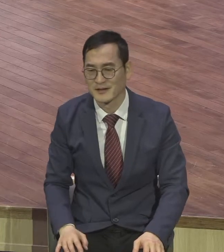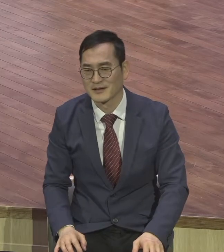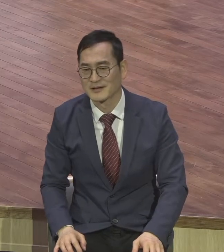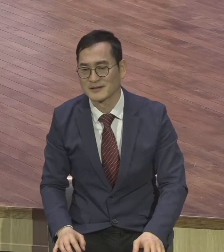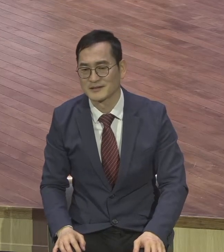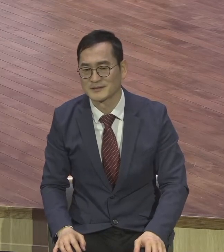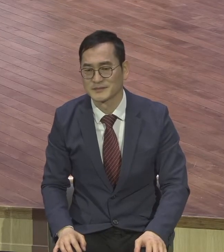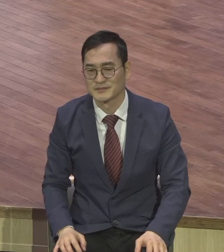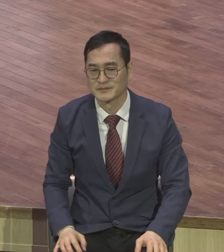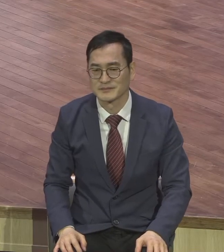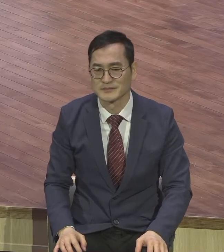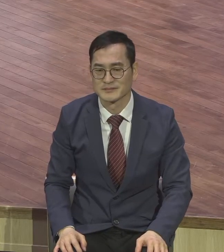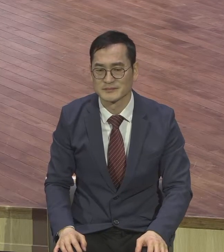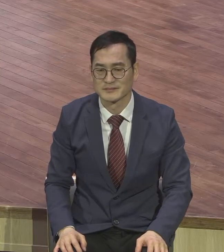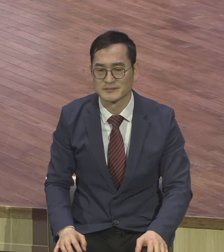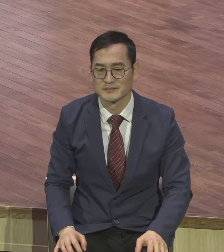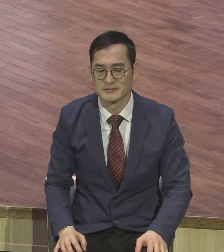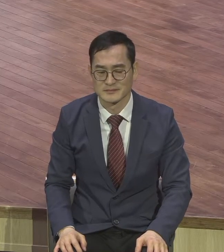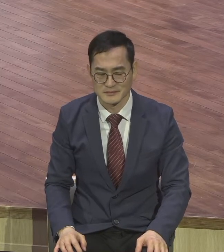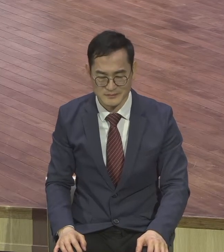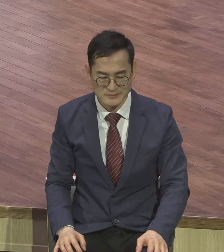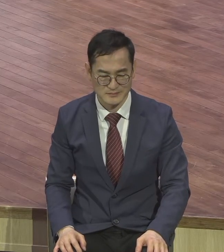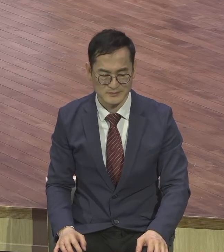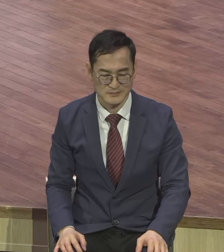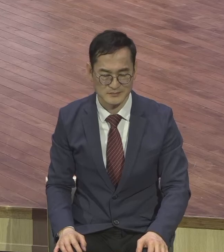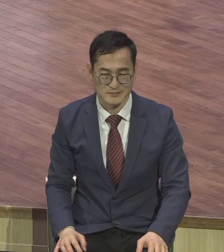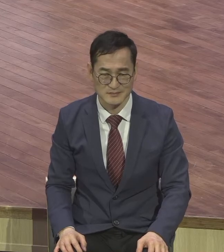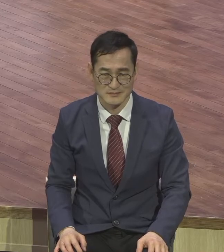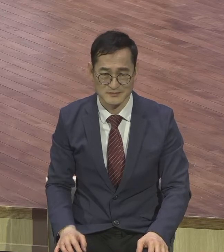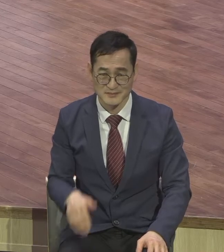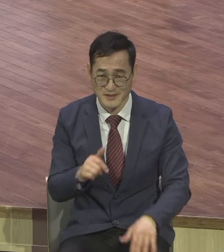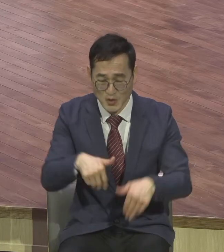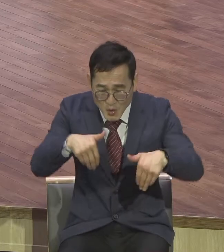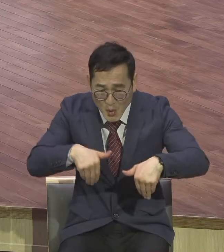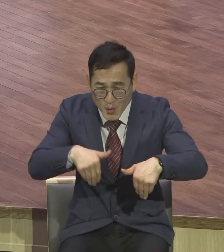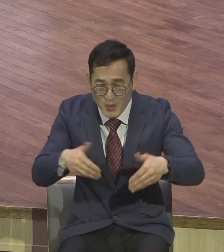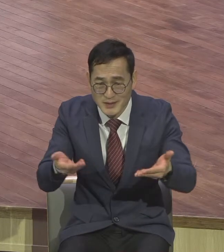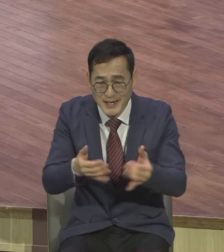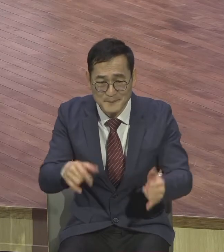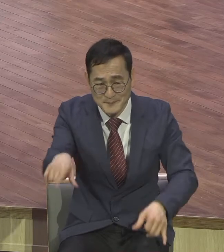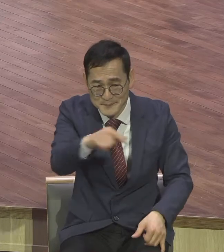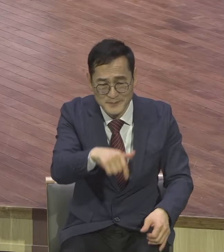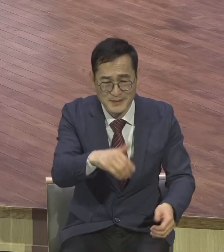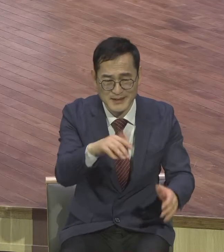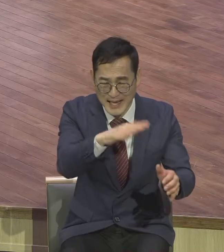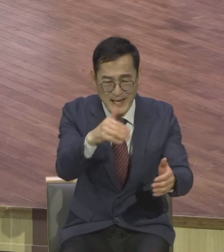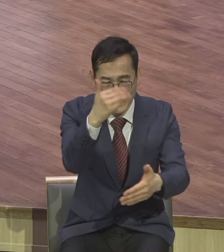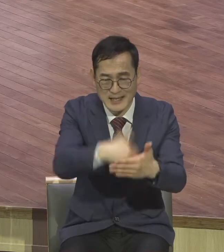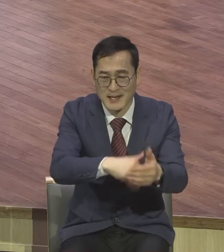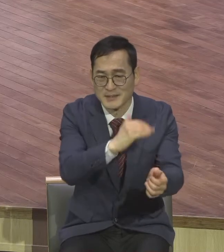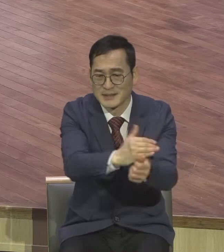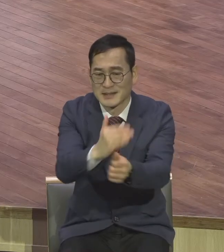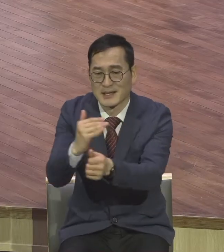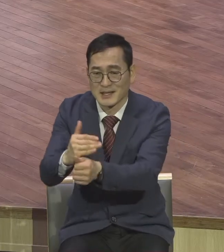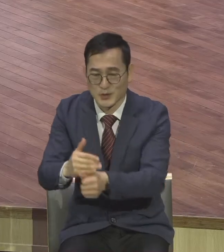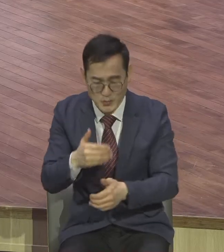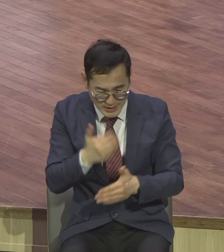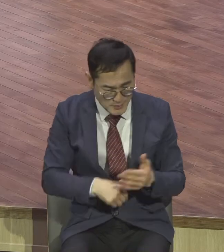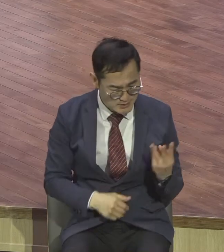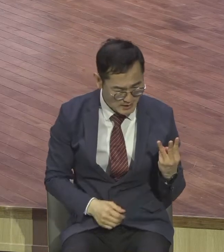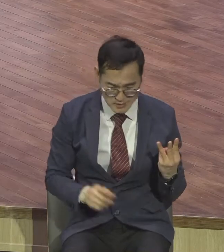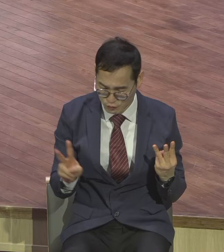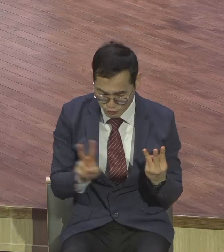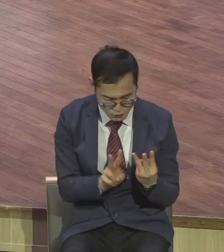월급 받아 먹는 사꾼들이야 야 이거 아니야 다 치워 치우고 이 셋이 데려와 이거라도 와서 훈련시켜라